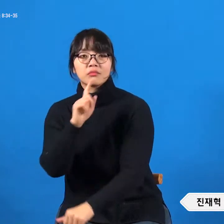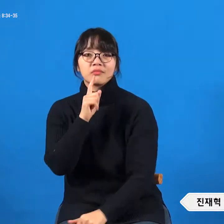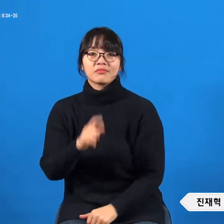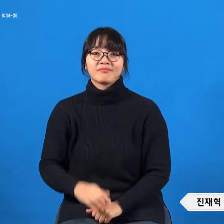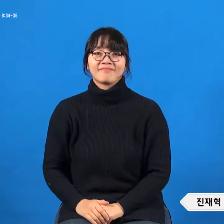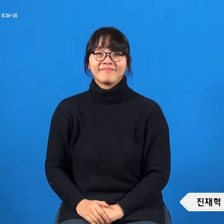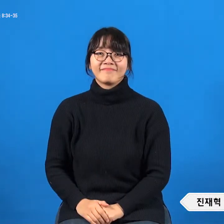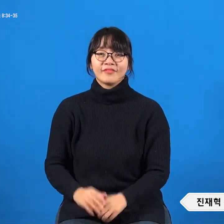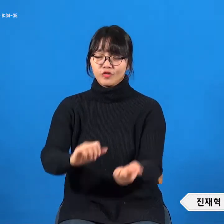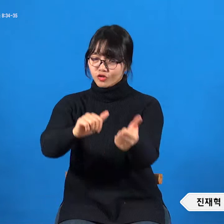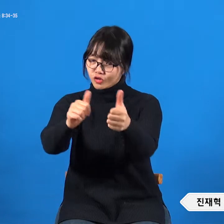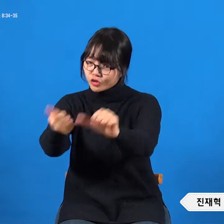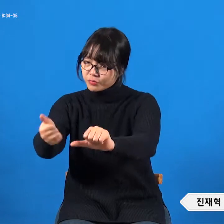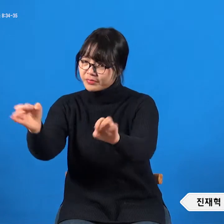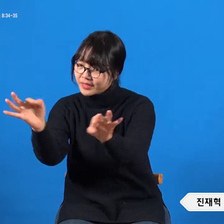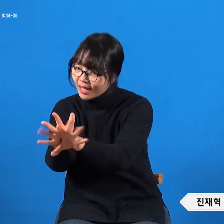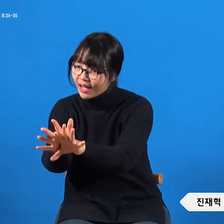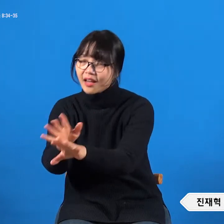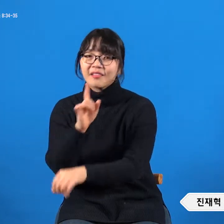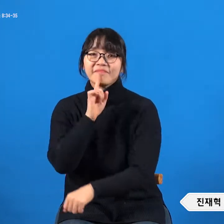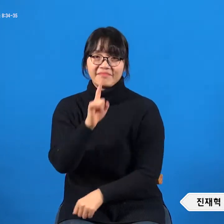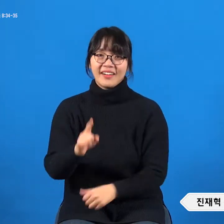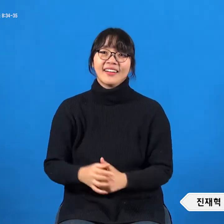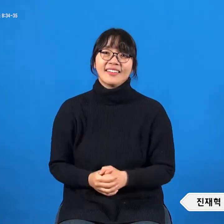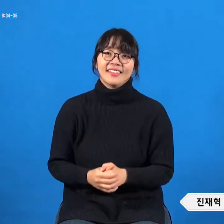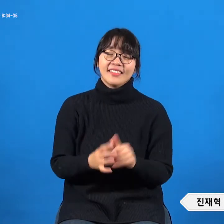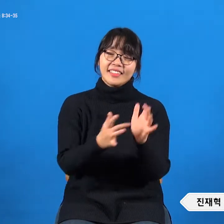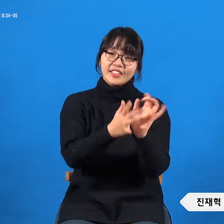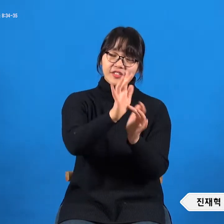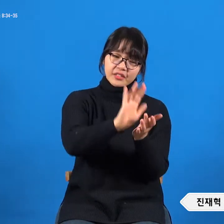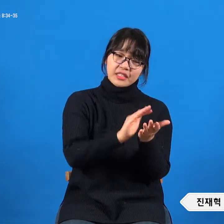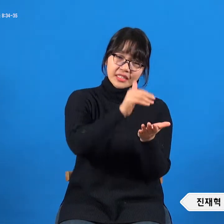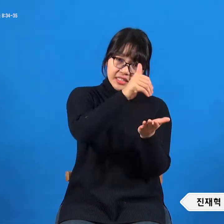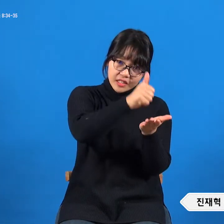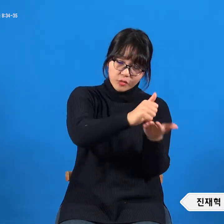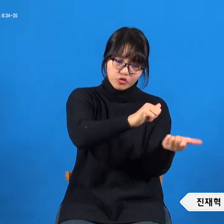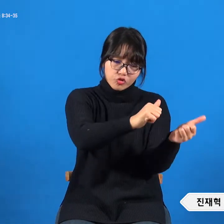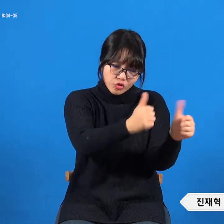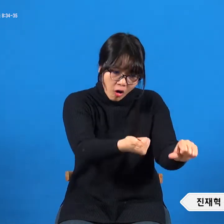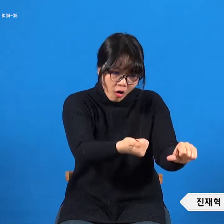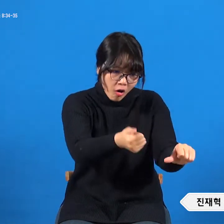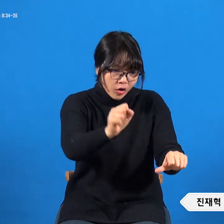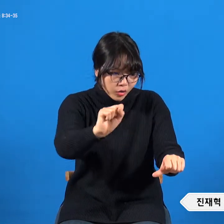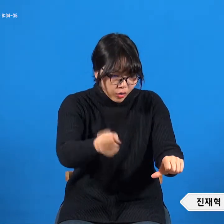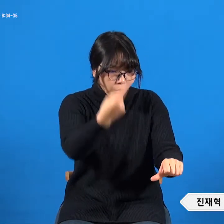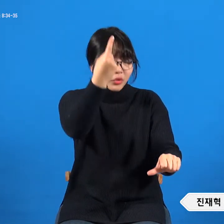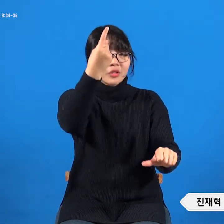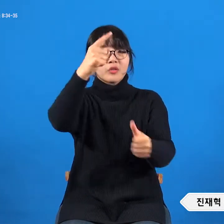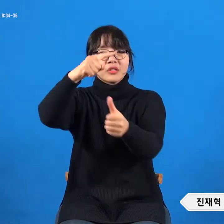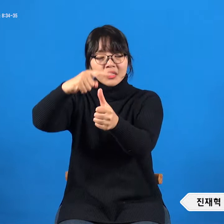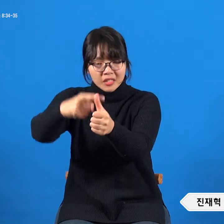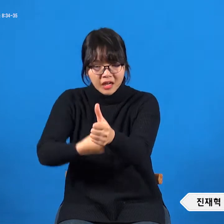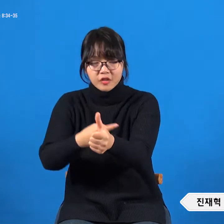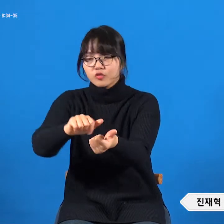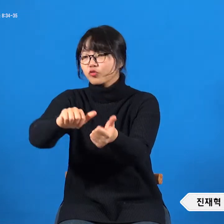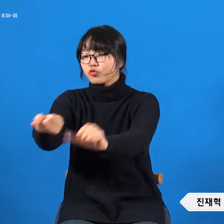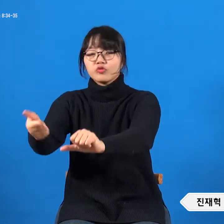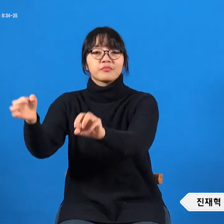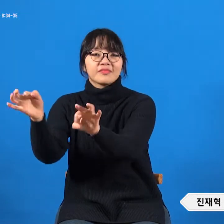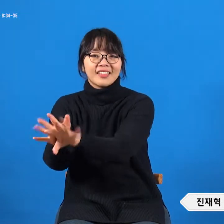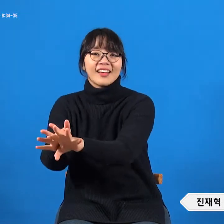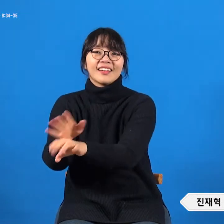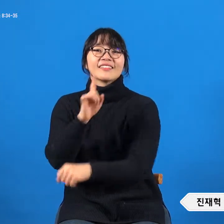death in the death of Christ. 그리스도가 죽으심으로 말미암아 죽음이